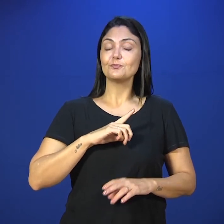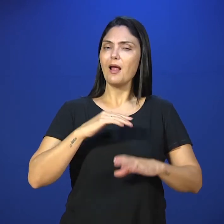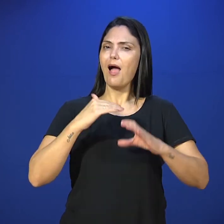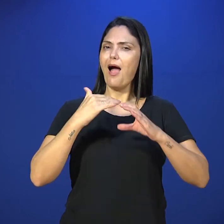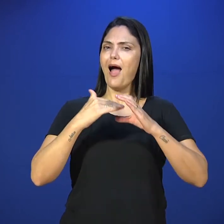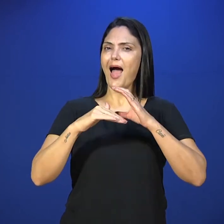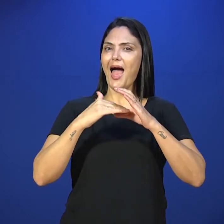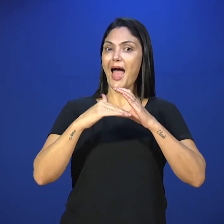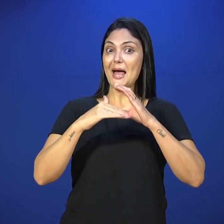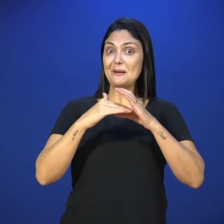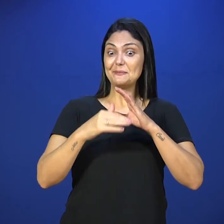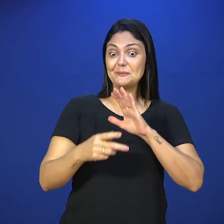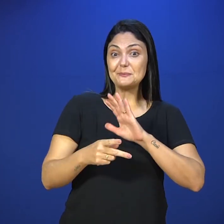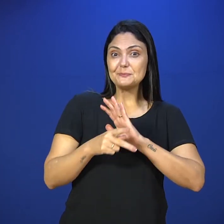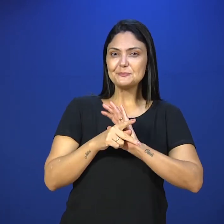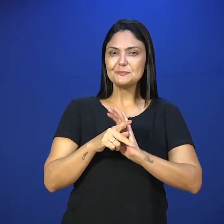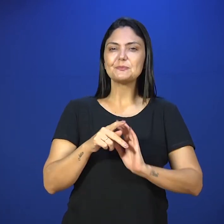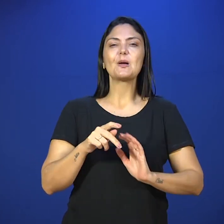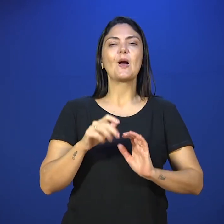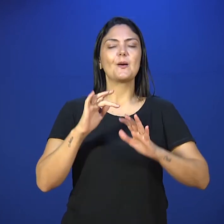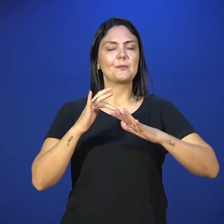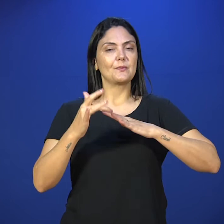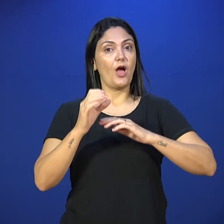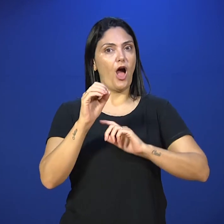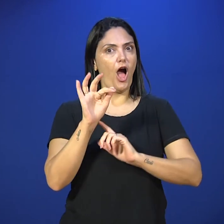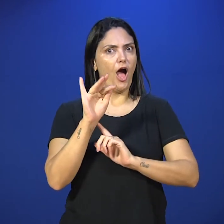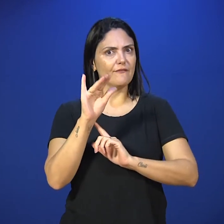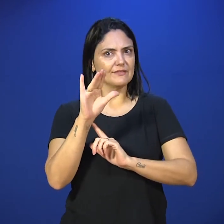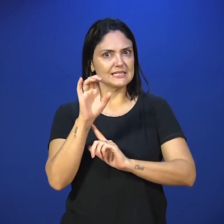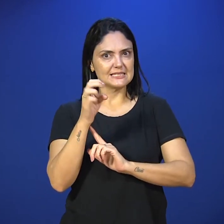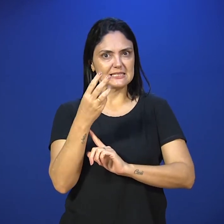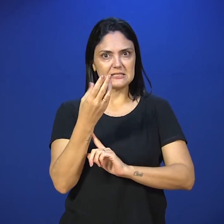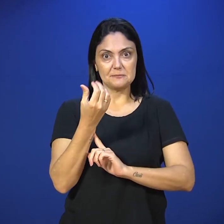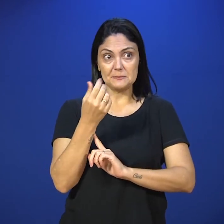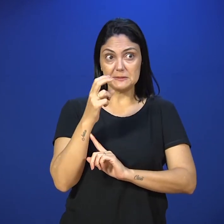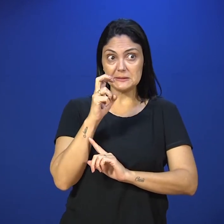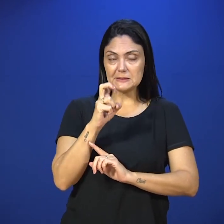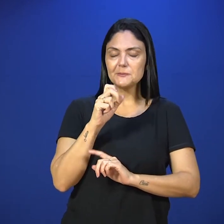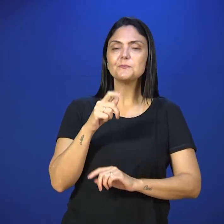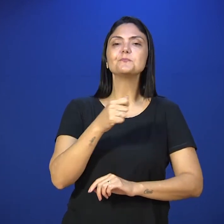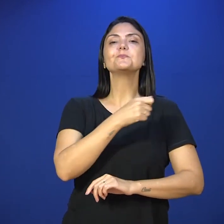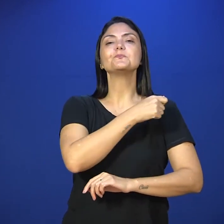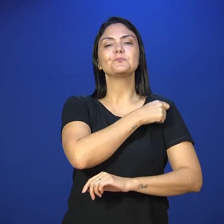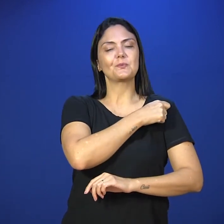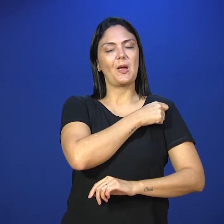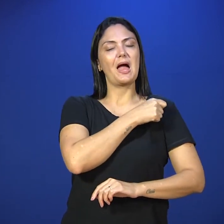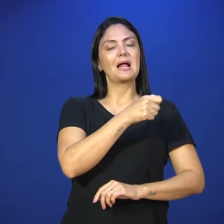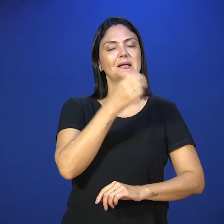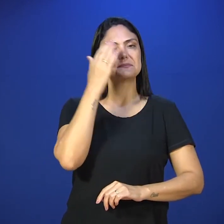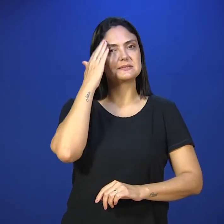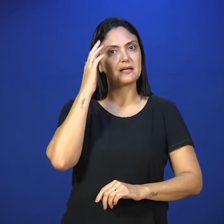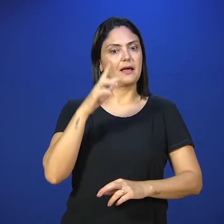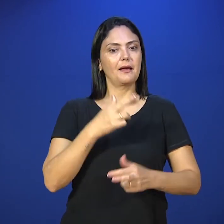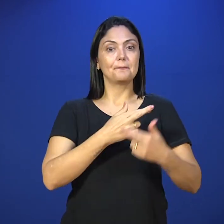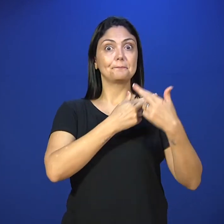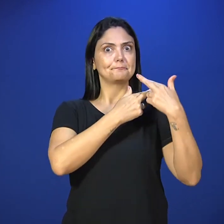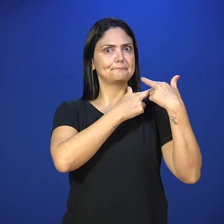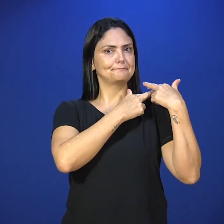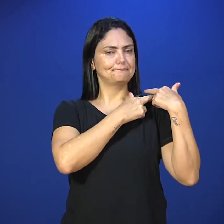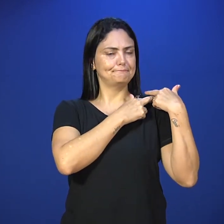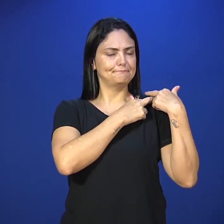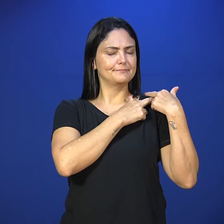de e-mail institucional através do portal Office 365, ficando o candidato, aluno, inteiramente e